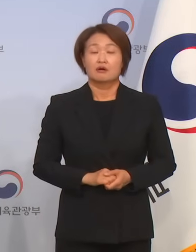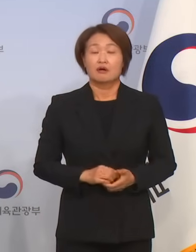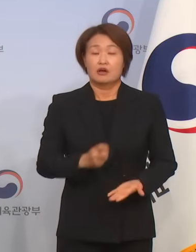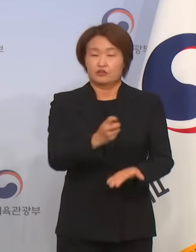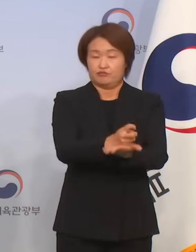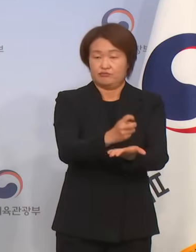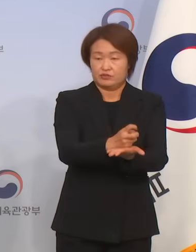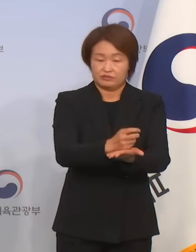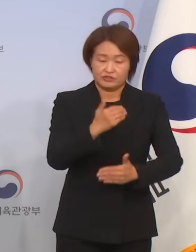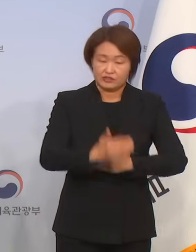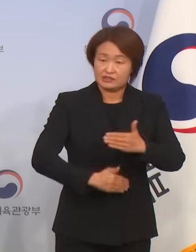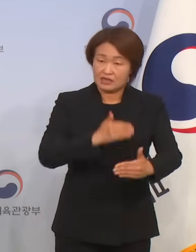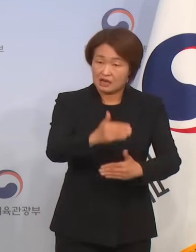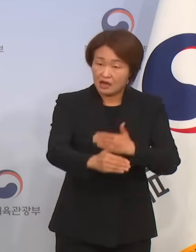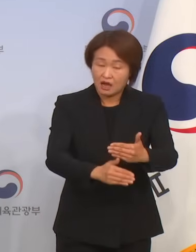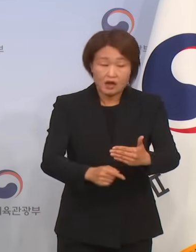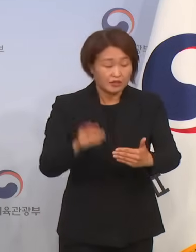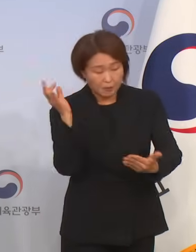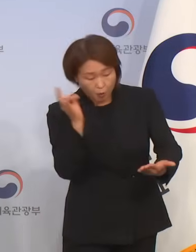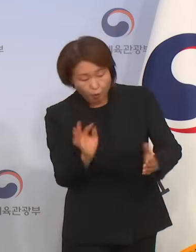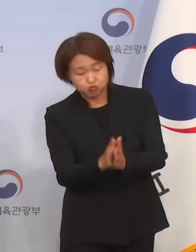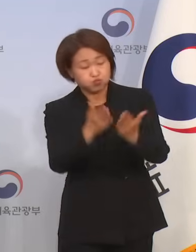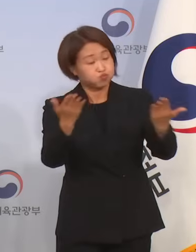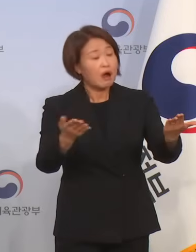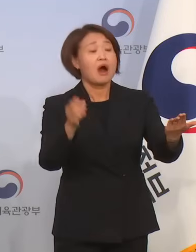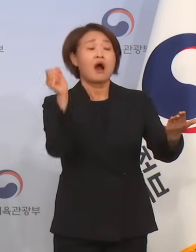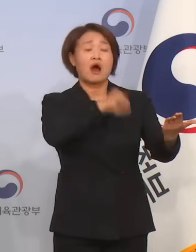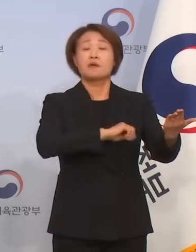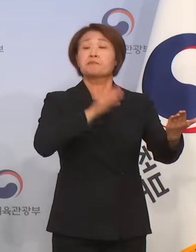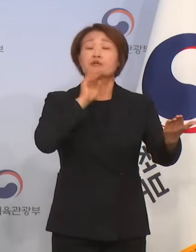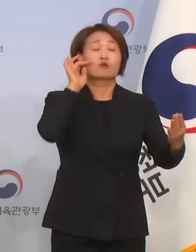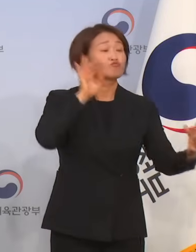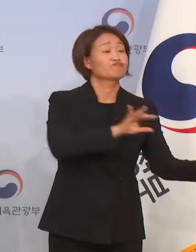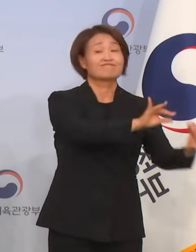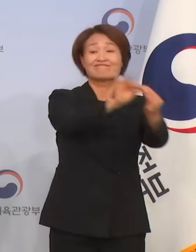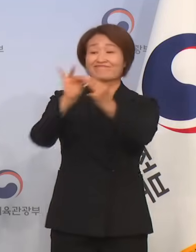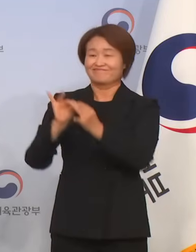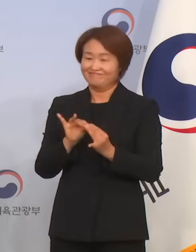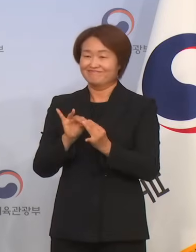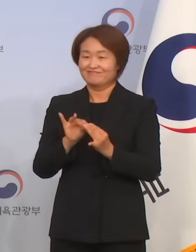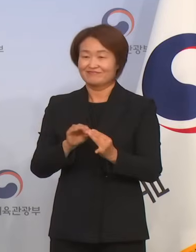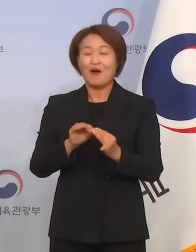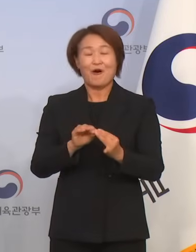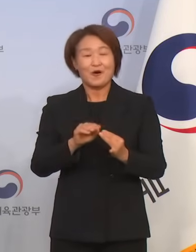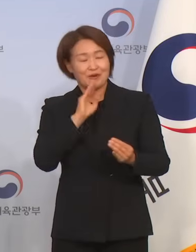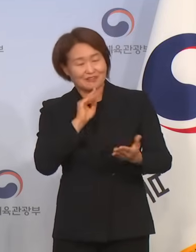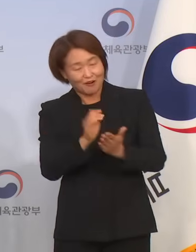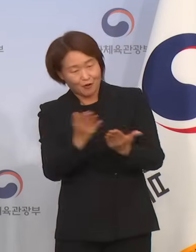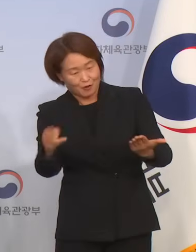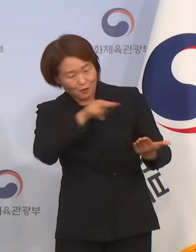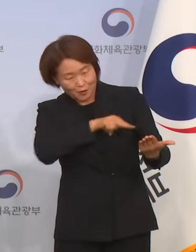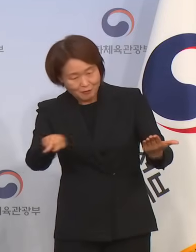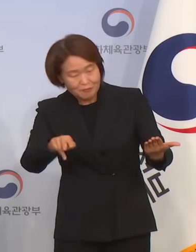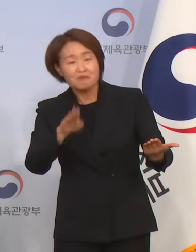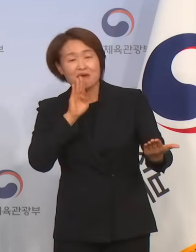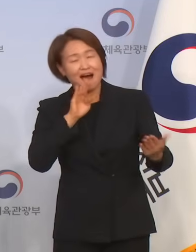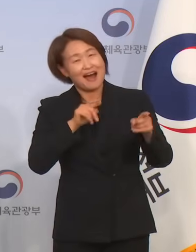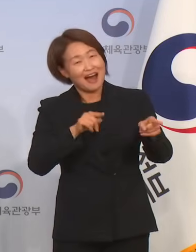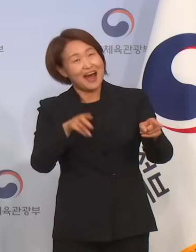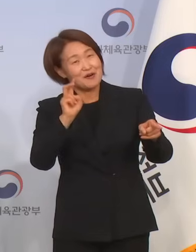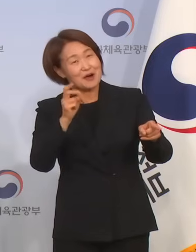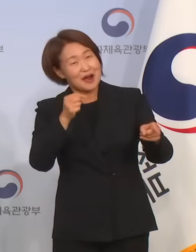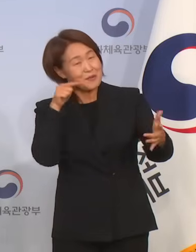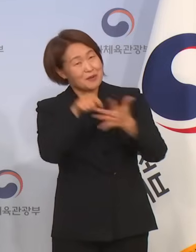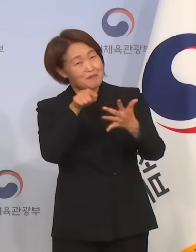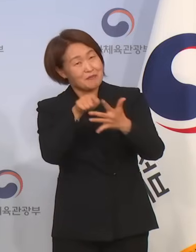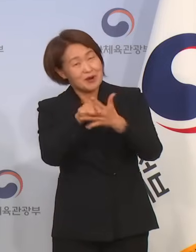최소한의 규정과 절차를 누구나 공감할 수 있도록 만들어서 예측 가능한 의사결정을 하라는 것이지